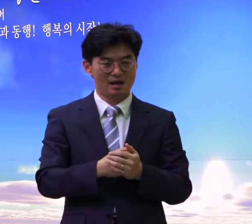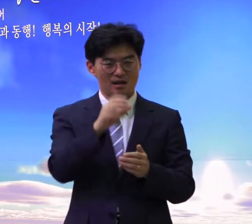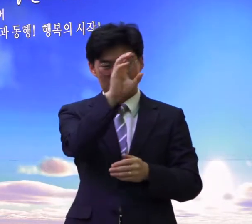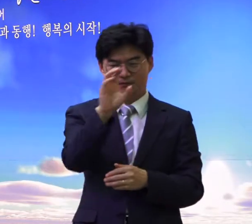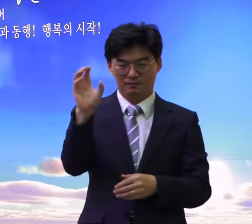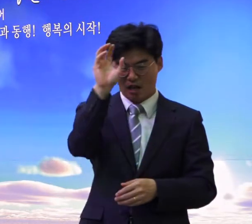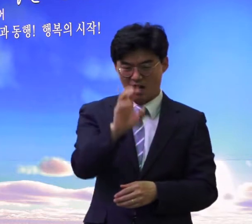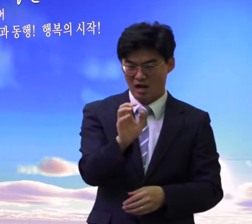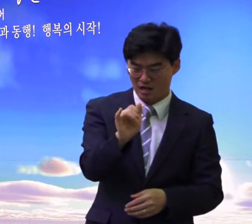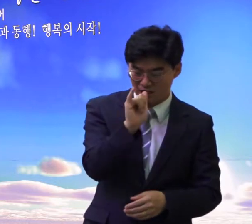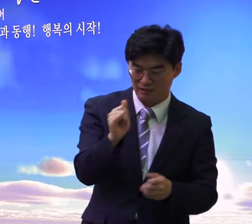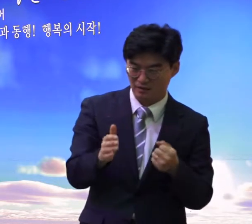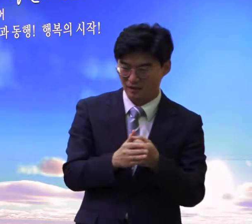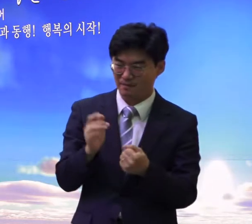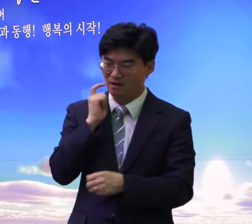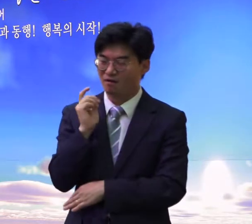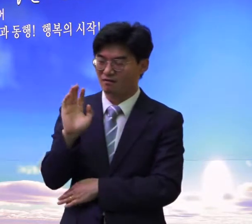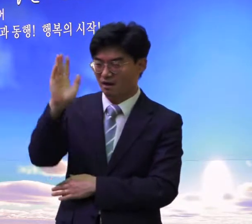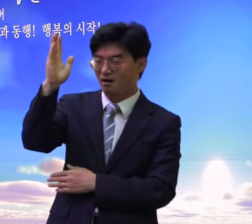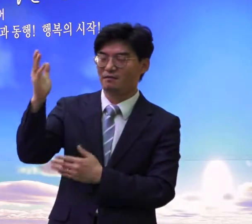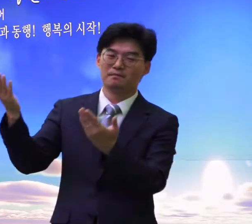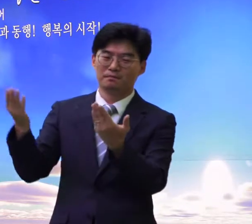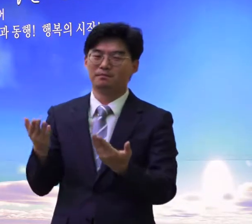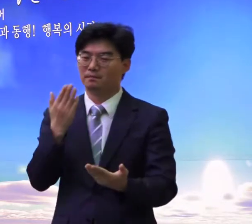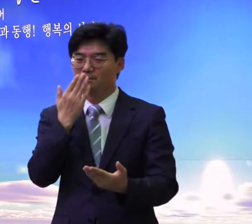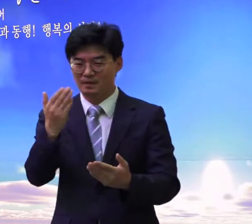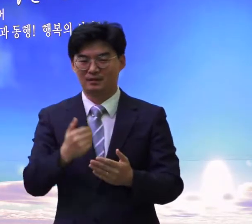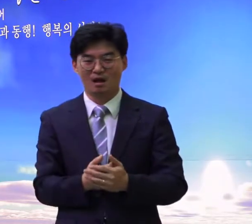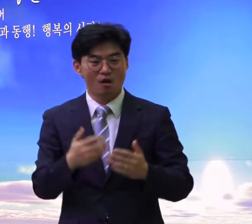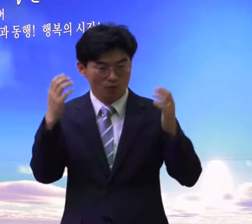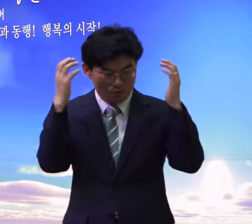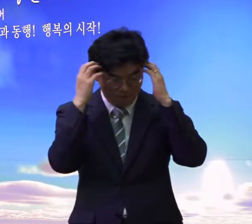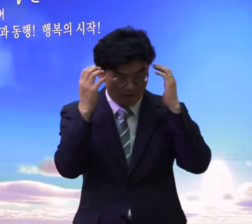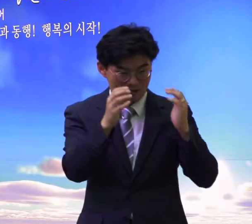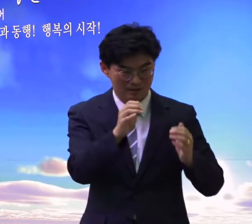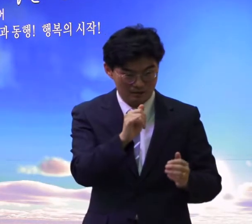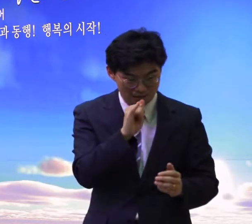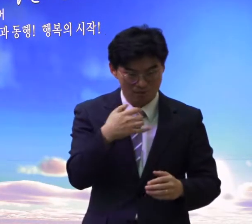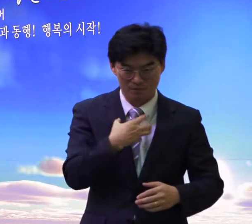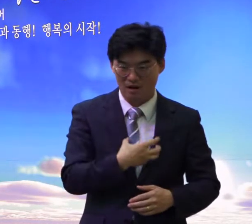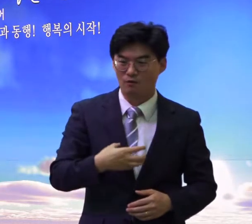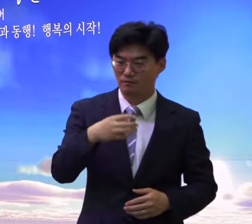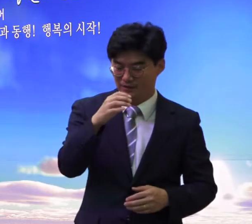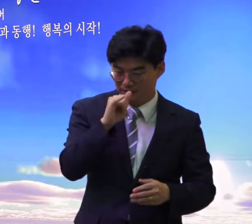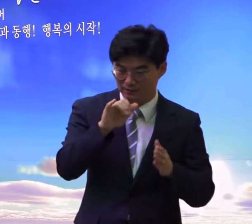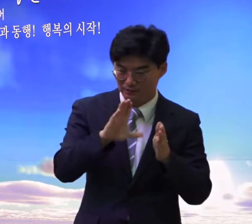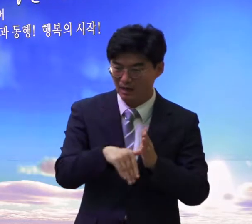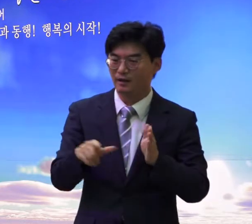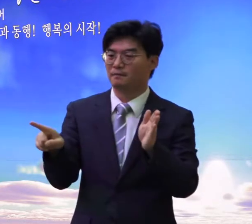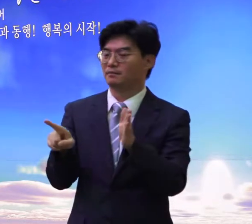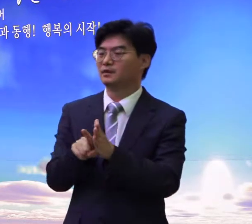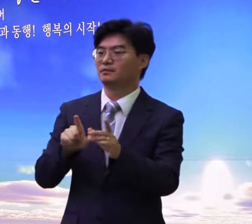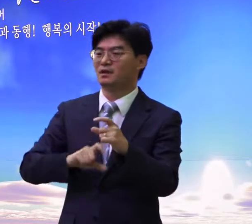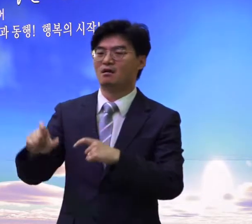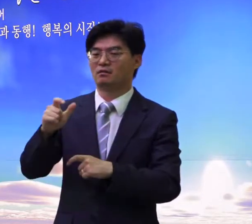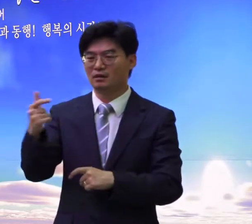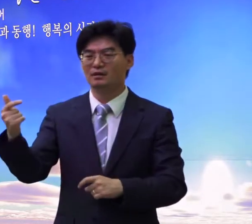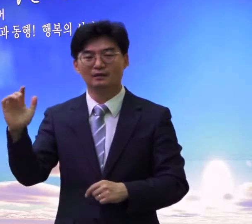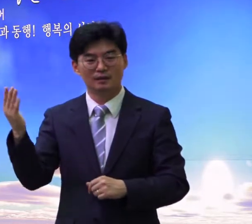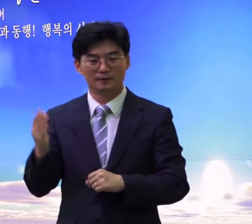코르텐 붐이라고 하는 오래전에 크리스찬 여류 작가가 있었는데 폴란드 사람입니다. 독일군이 전쟁을